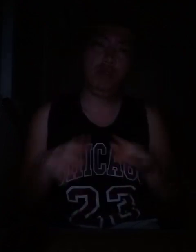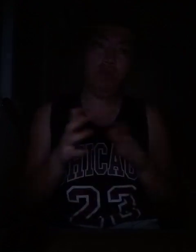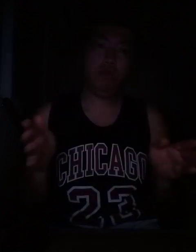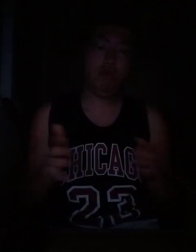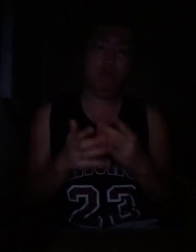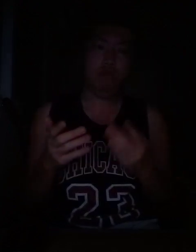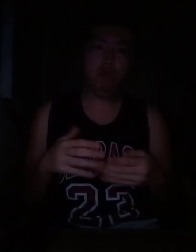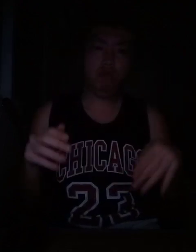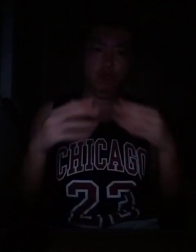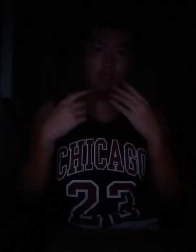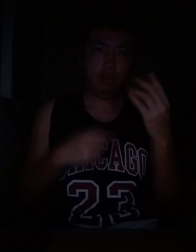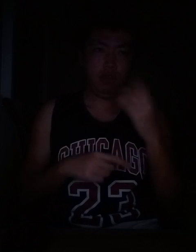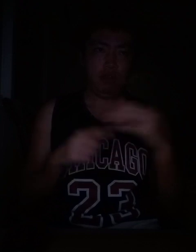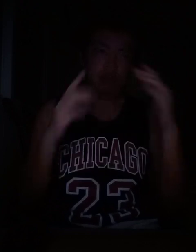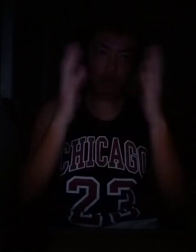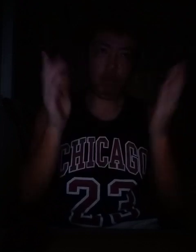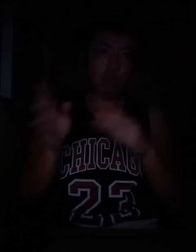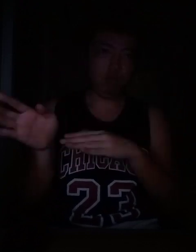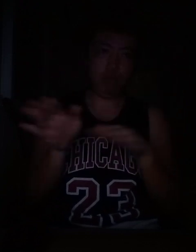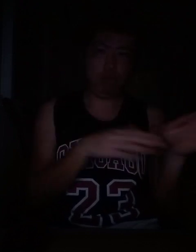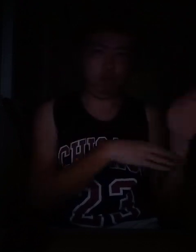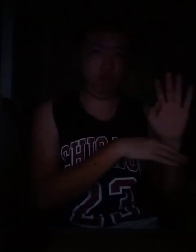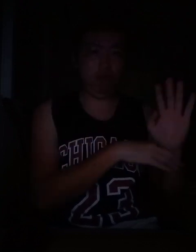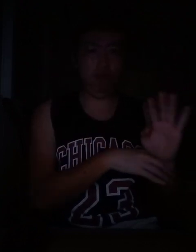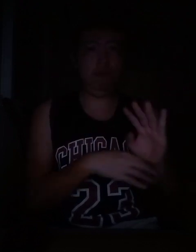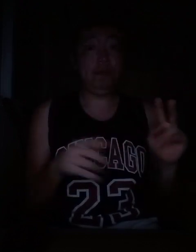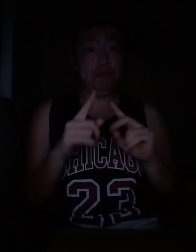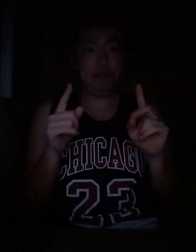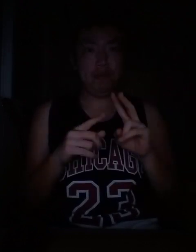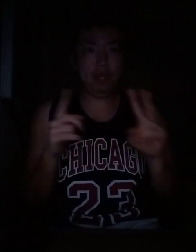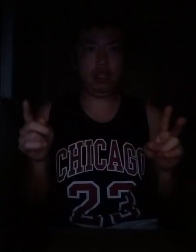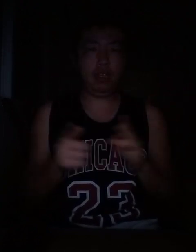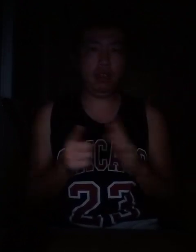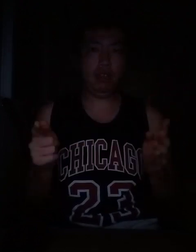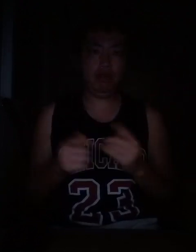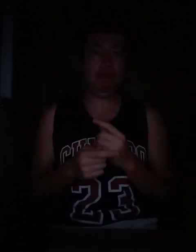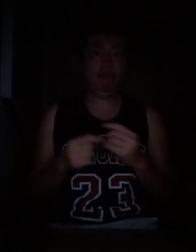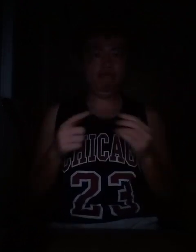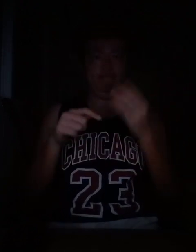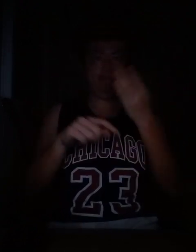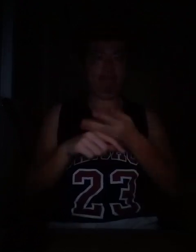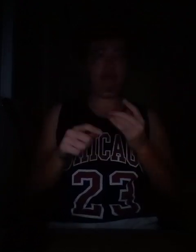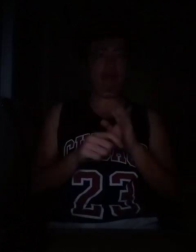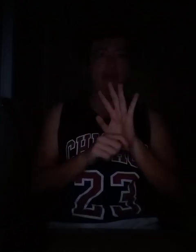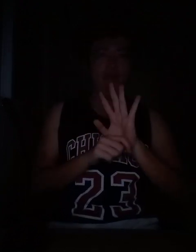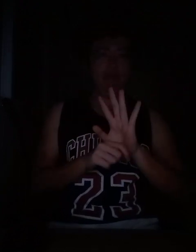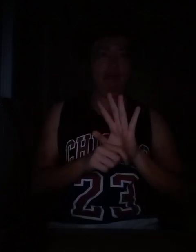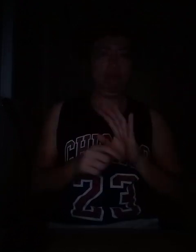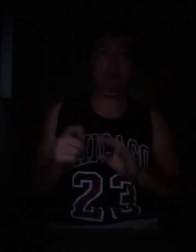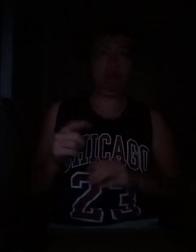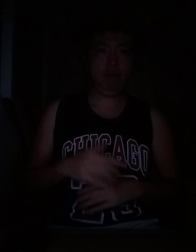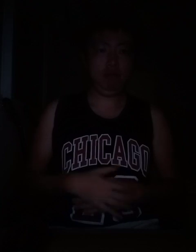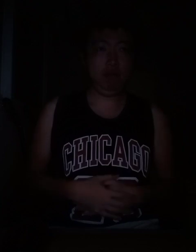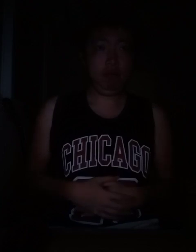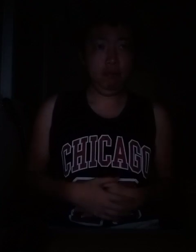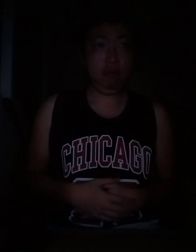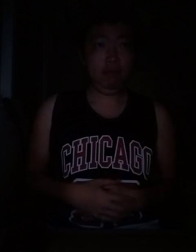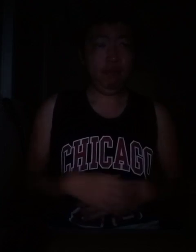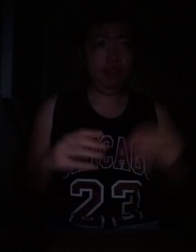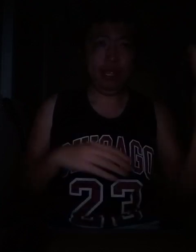야영장에서 빠져나와 숙소를 옮긴 뒤 12일까지 남은 일정을 마치기로 했다고 밝혔습니다. 또 학생들 모두